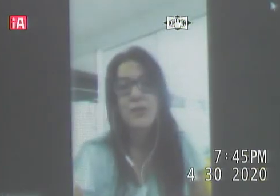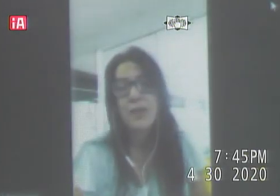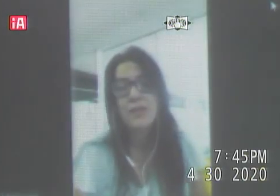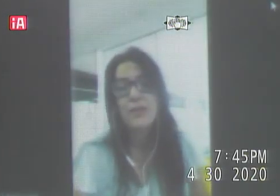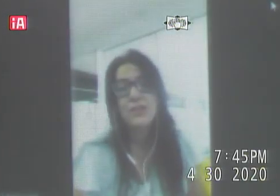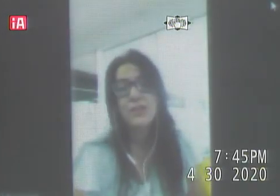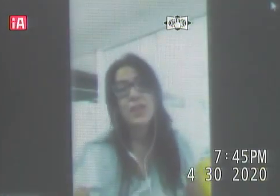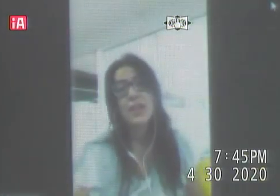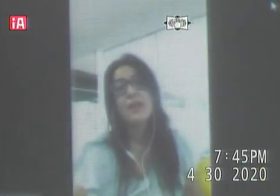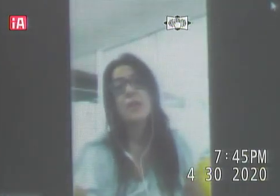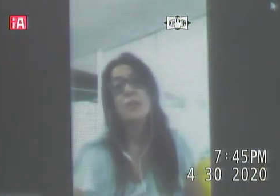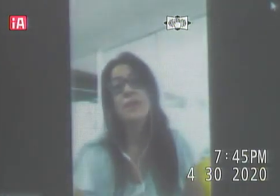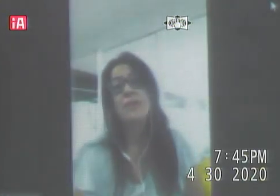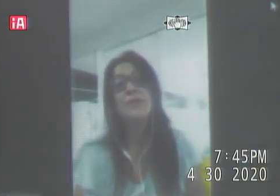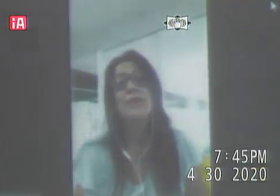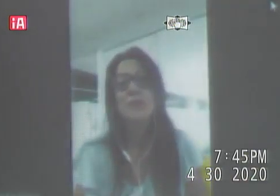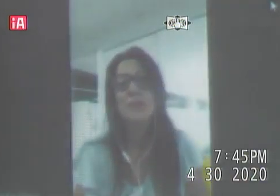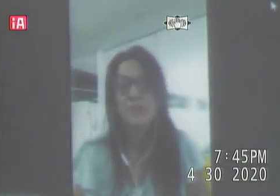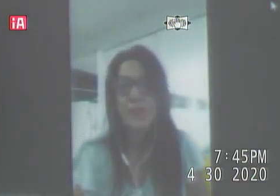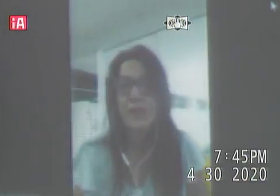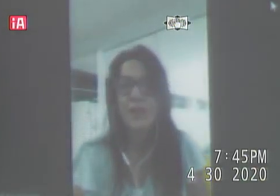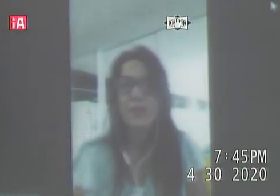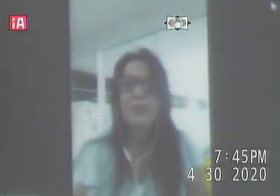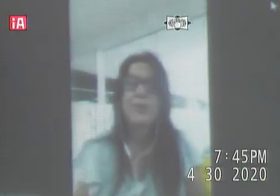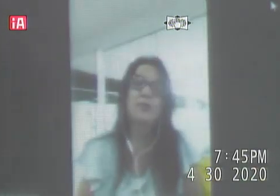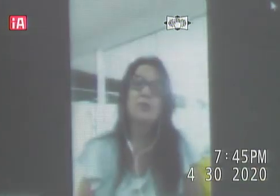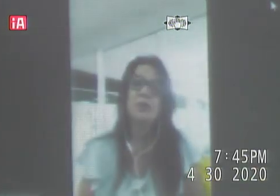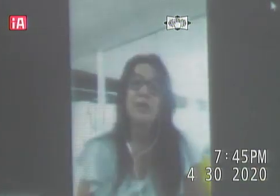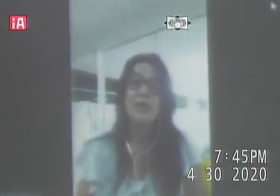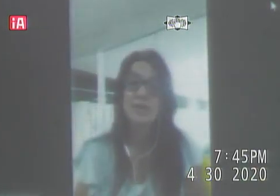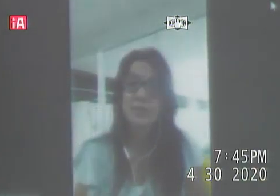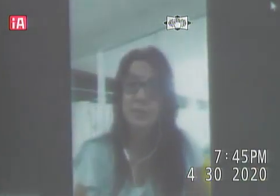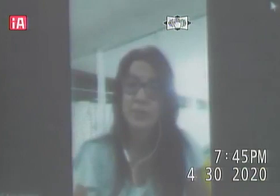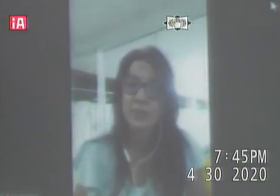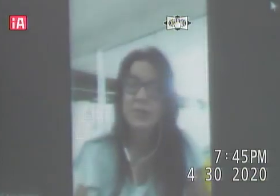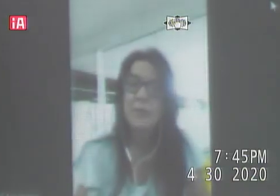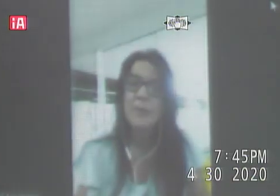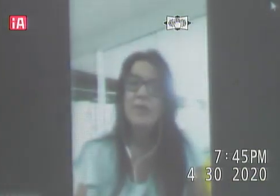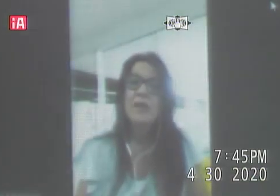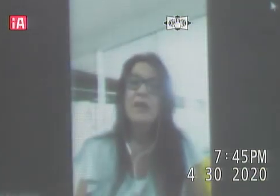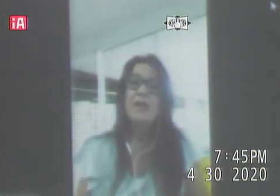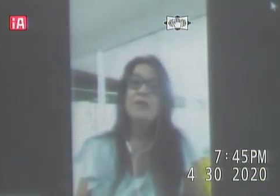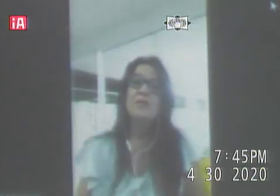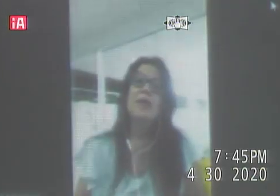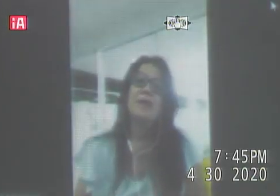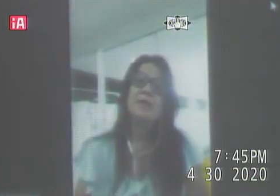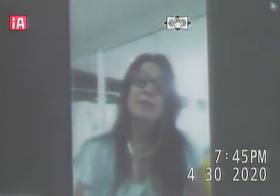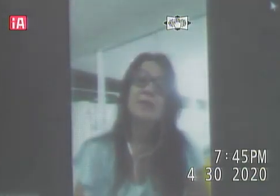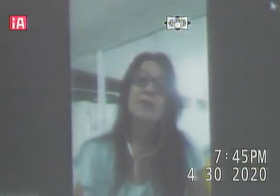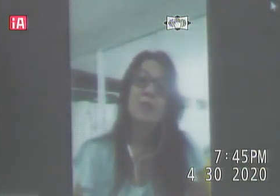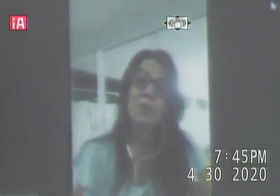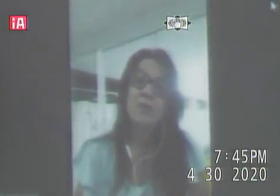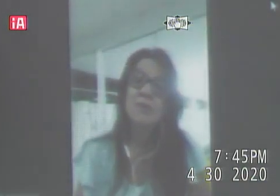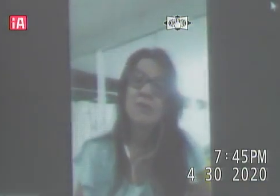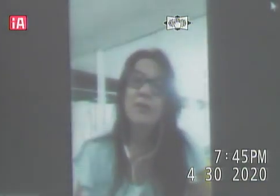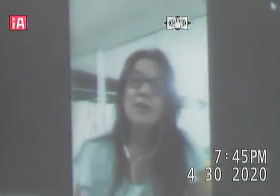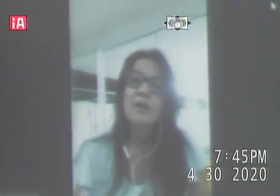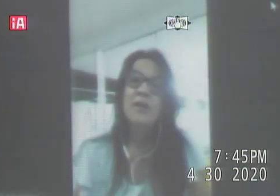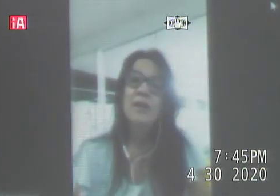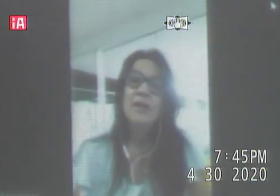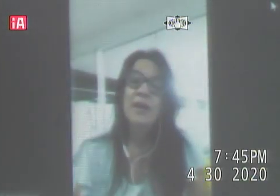olhar diferente, a gente tem que ter uma visão diferente, porque nós somos legisladores, e a gente pede para essas